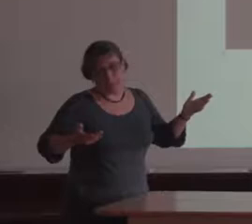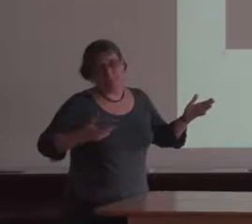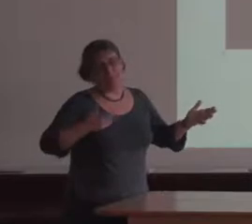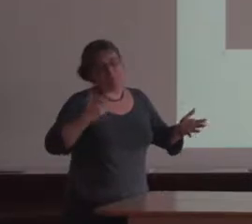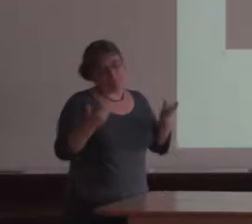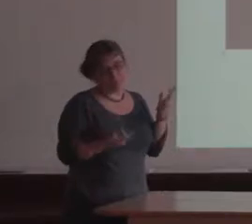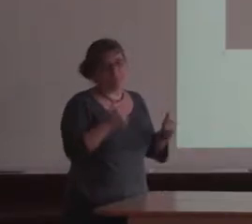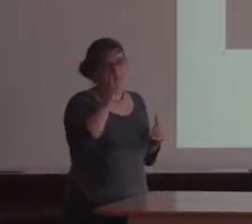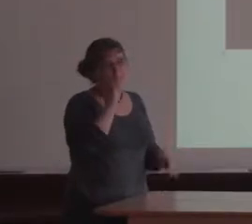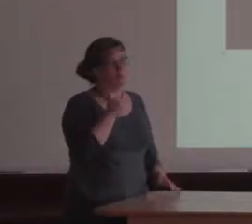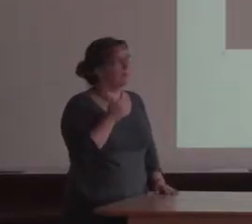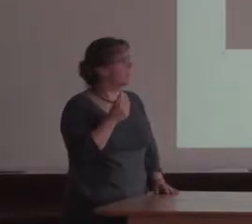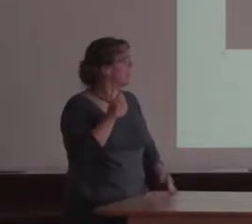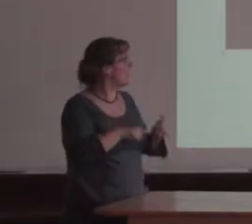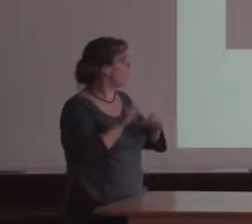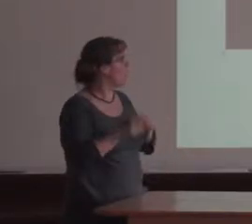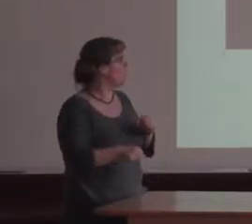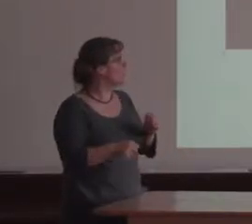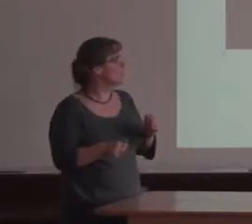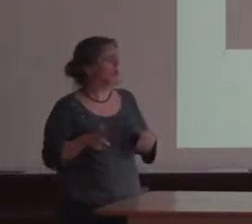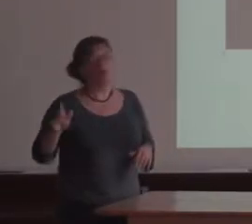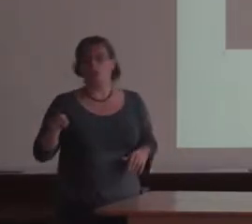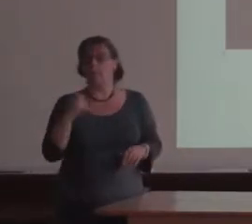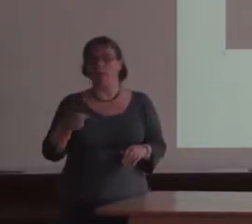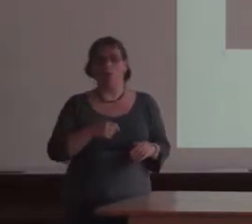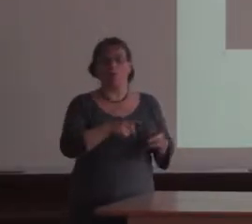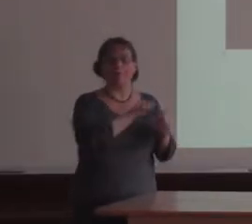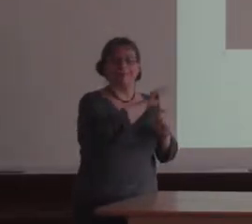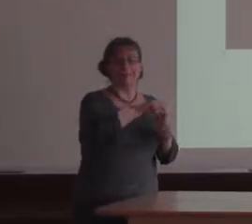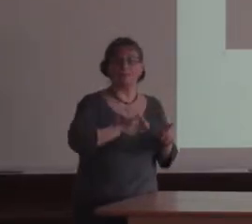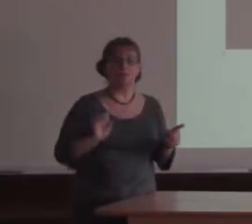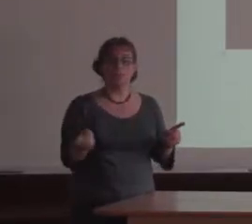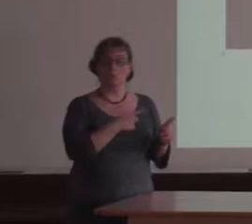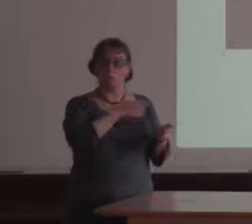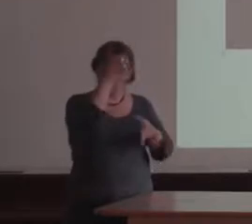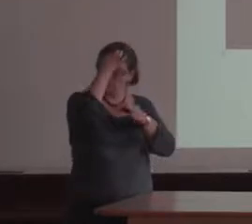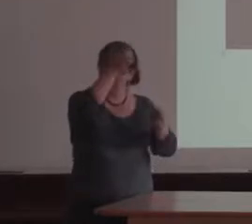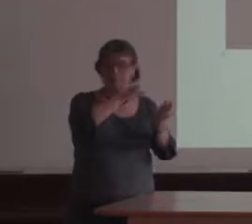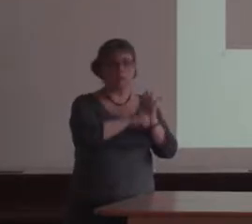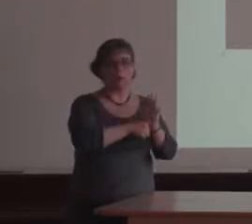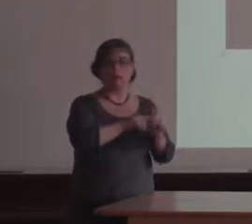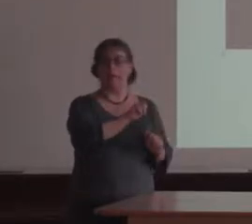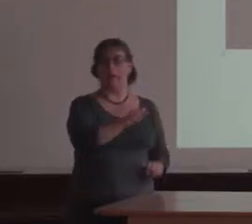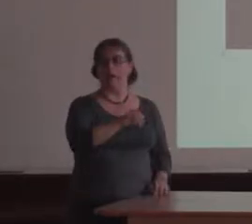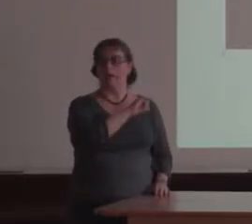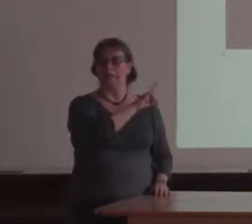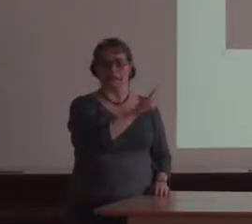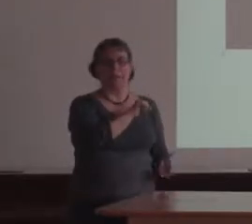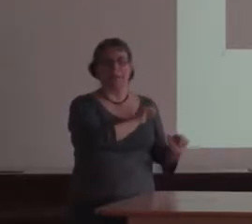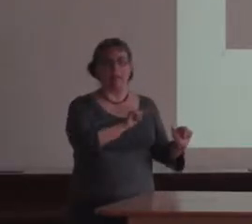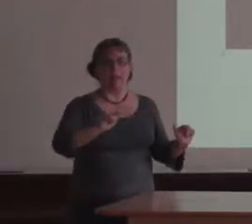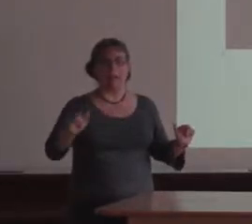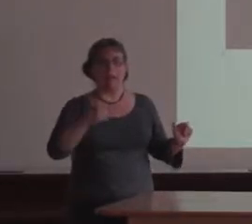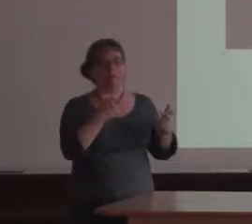On peut également préciser un test bien précis, parce que chaque test a un ID dans Ptest qui est affiché si on exécute les tests avec l'option -v, par exemple.